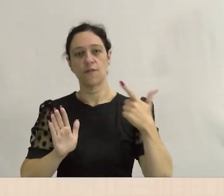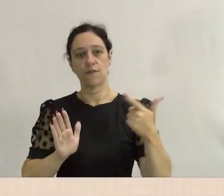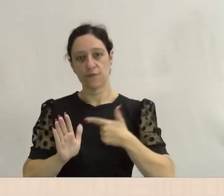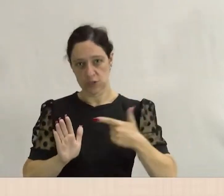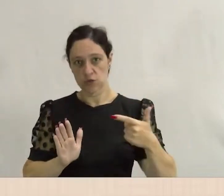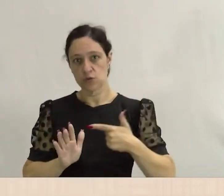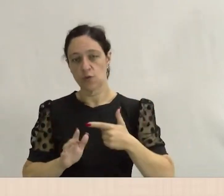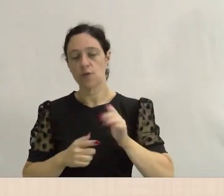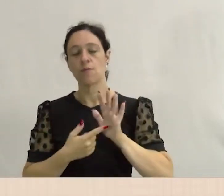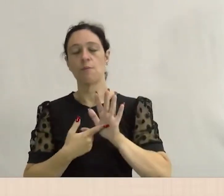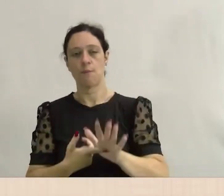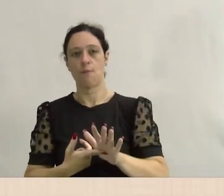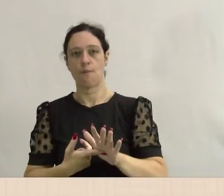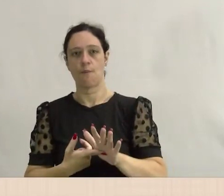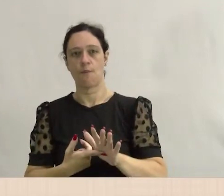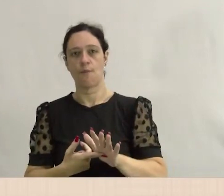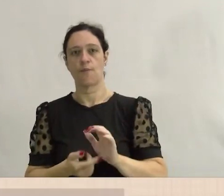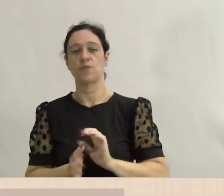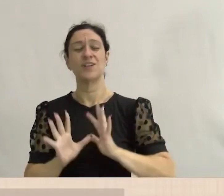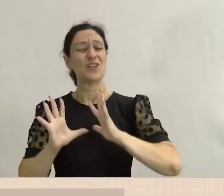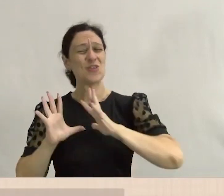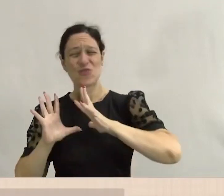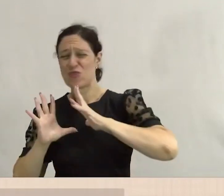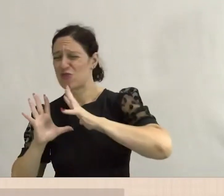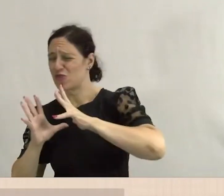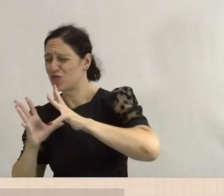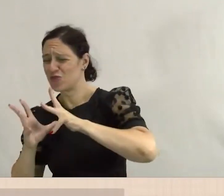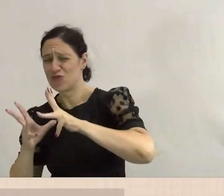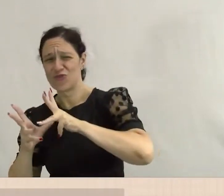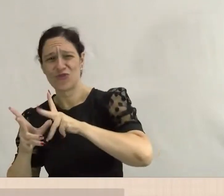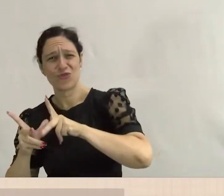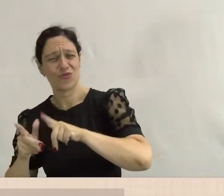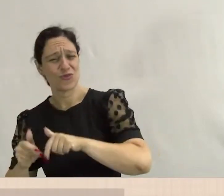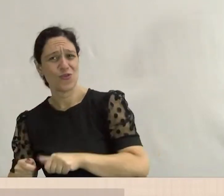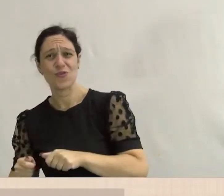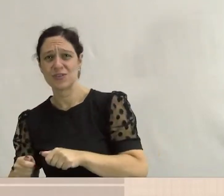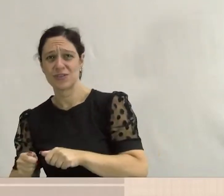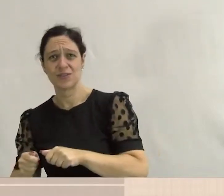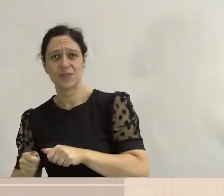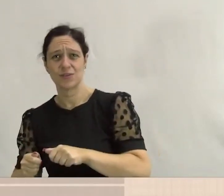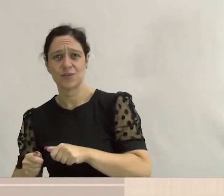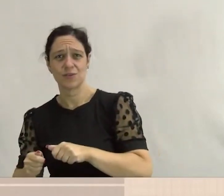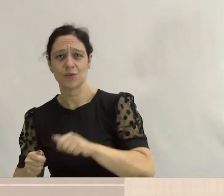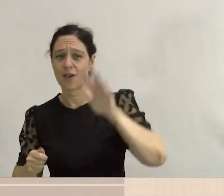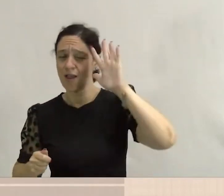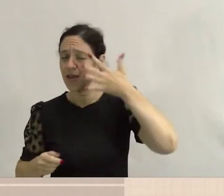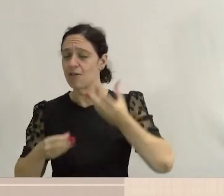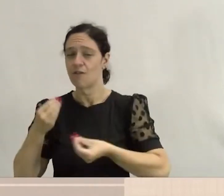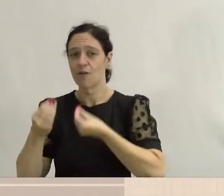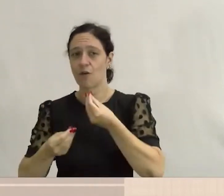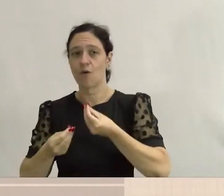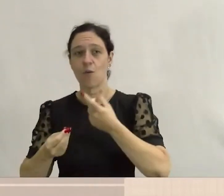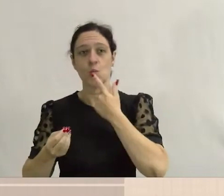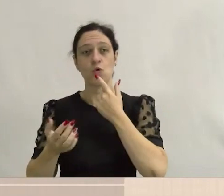efeito, todas as coisas segundo a lei se purificam com sangue, e